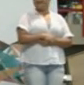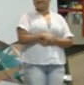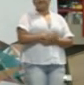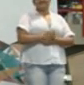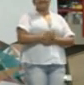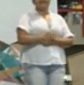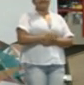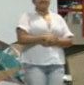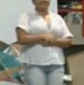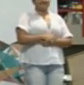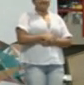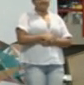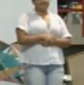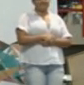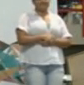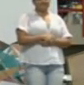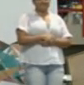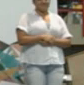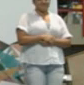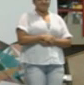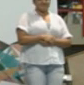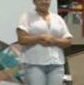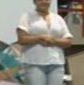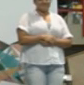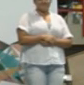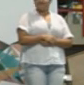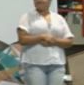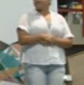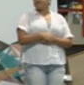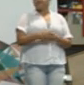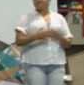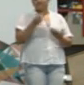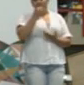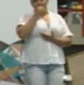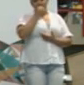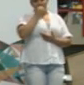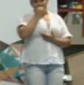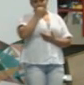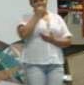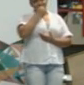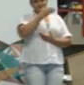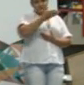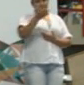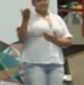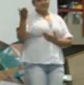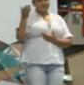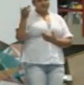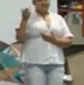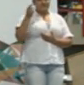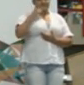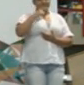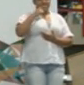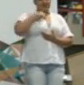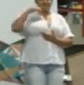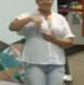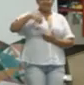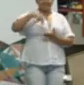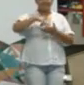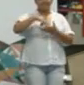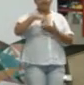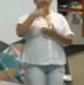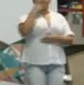Olha, não interessa, inclusive... Se você, por exemplo, está numa atividade como essa aqui, falando como eu estou agora, nem é bom